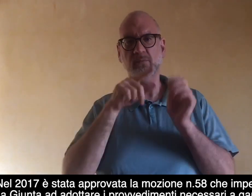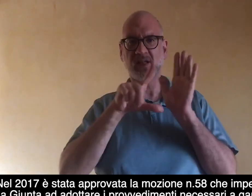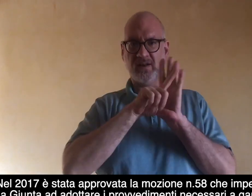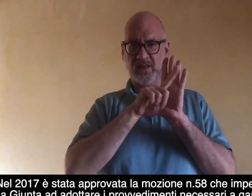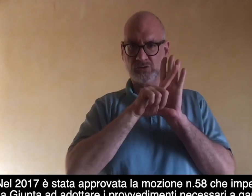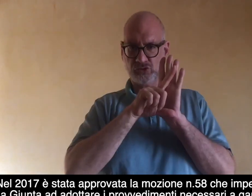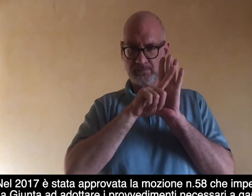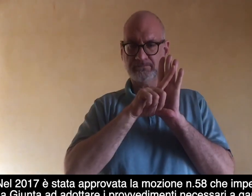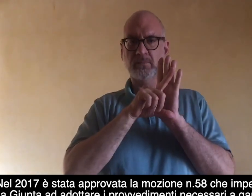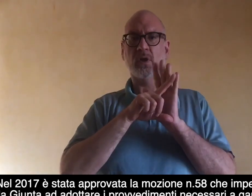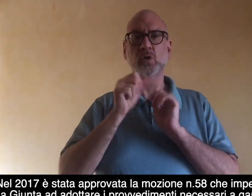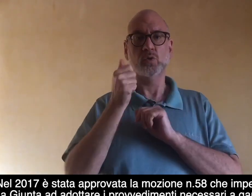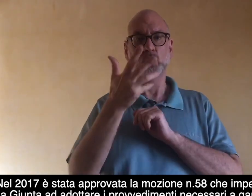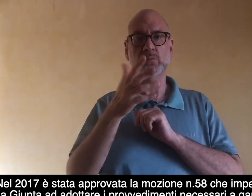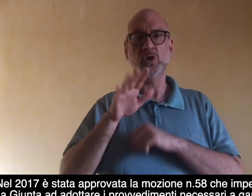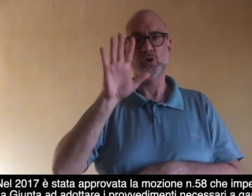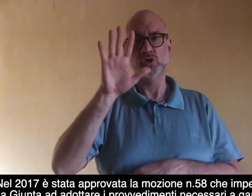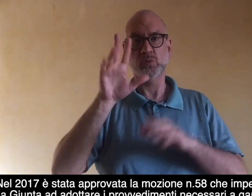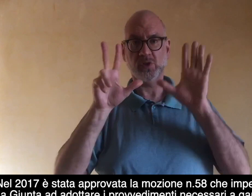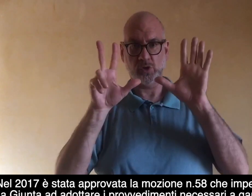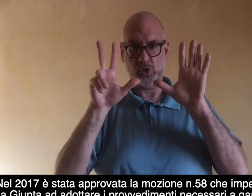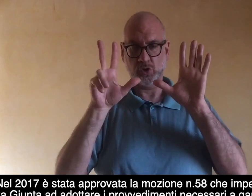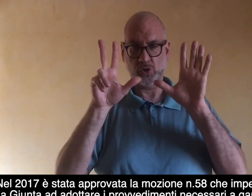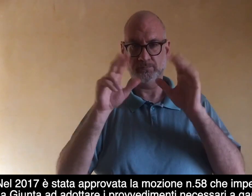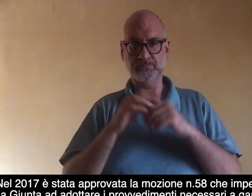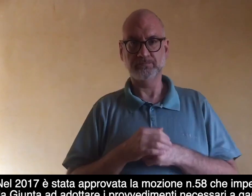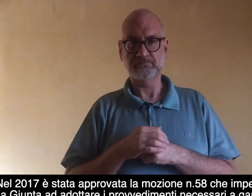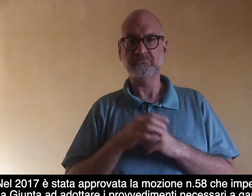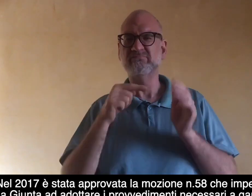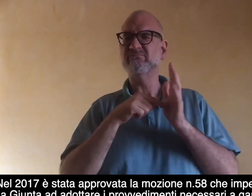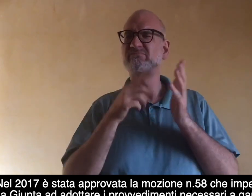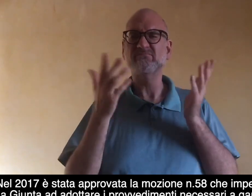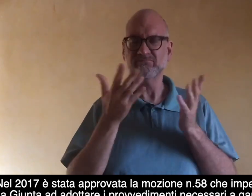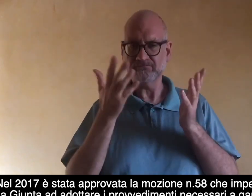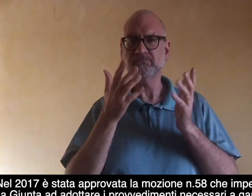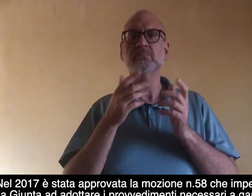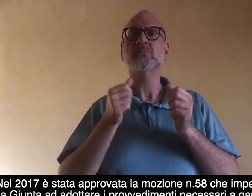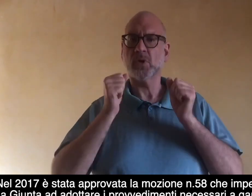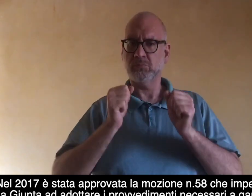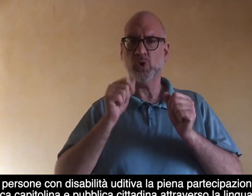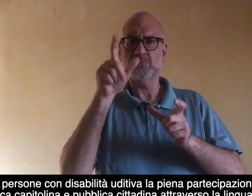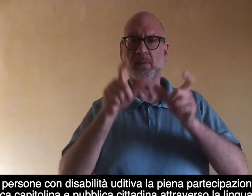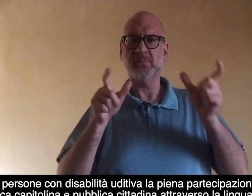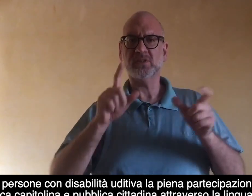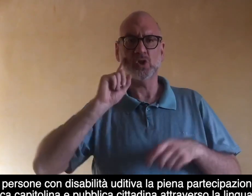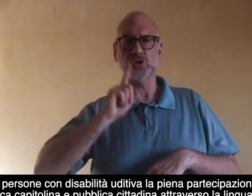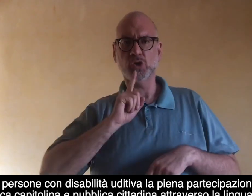ad adottare dei provvedimenti necessari per garantire alle persone sorde la